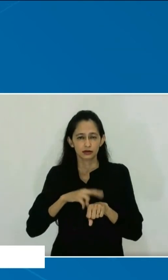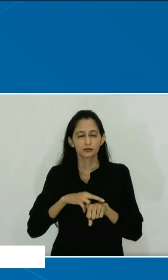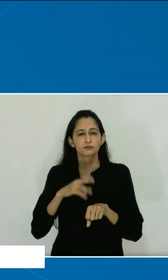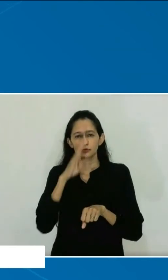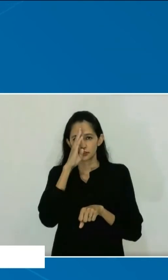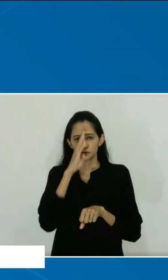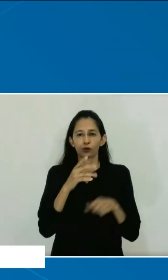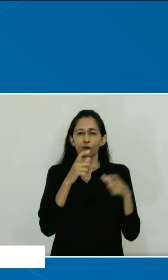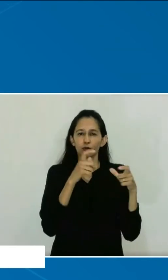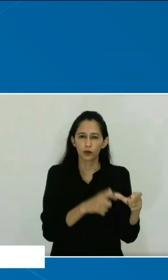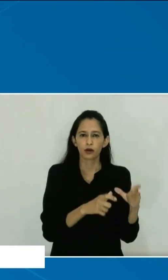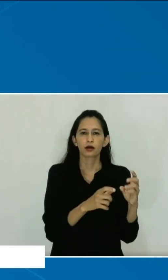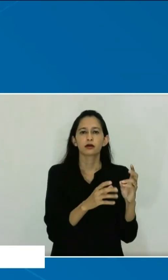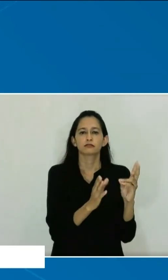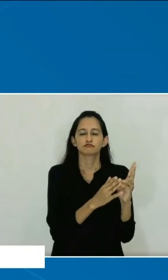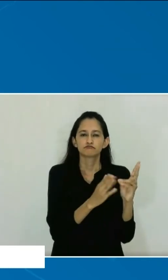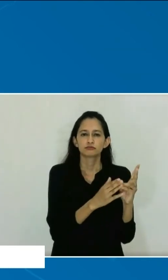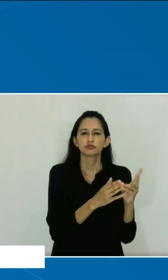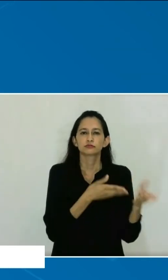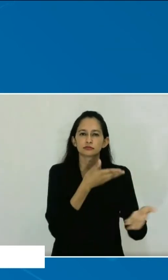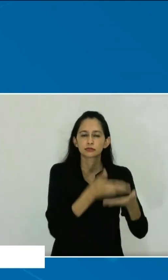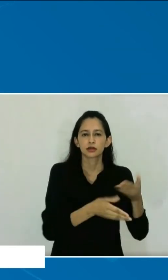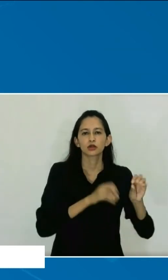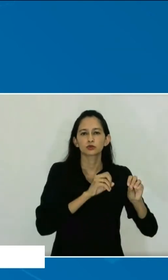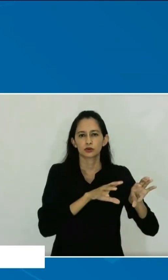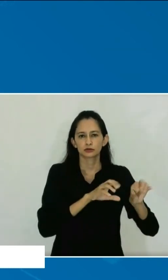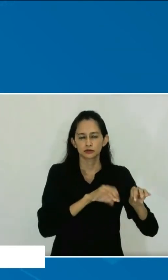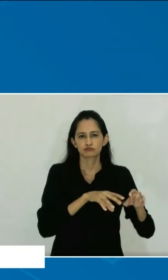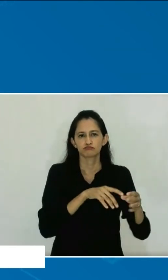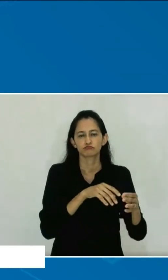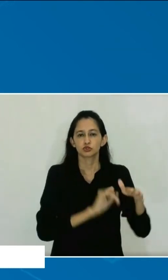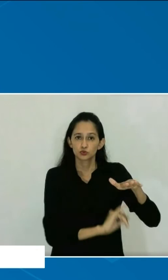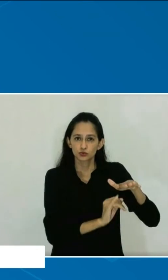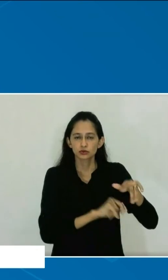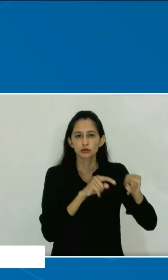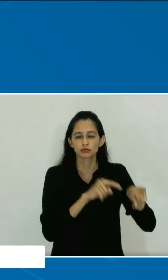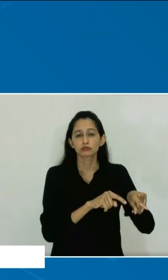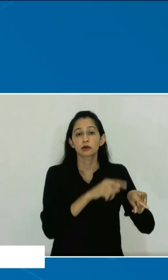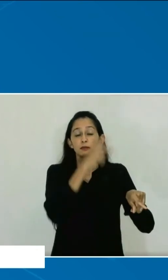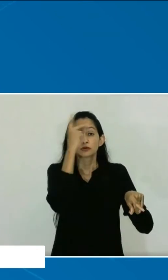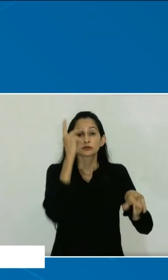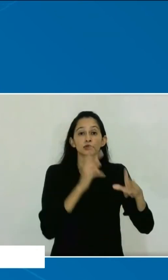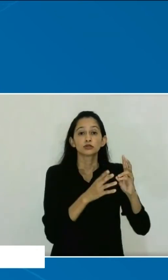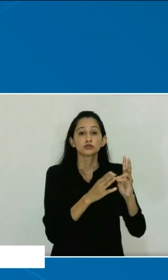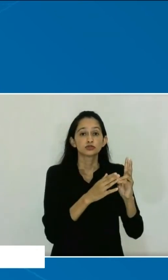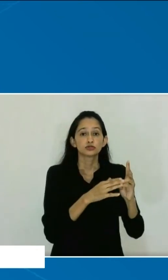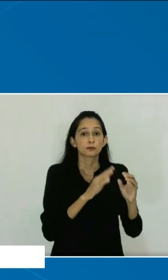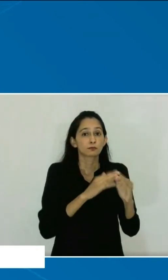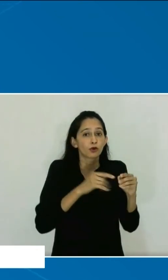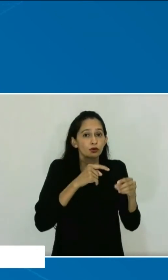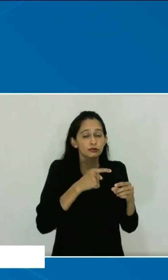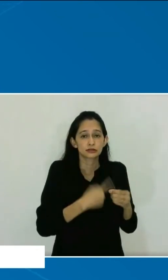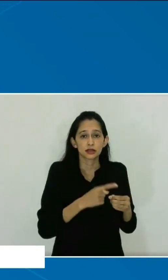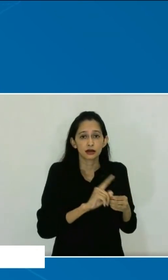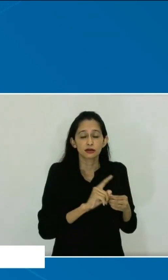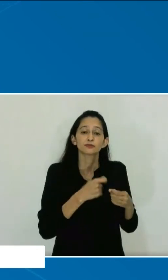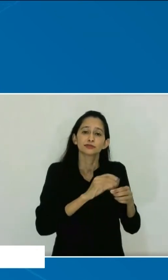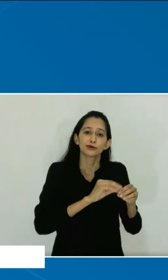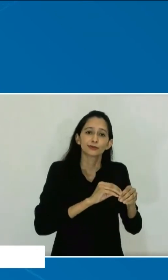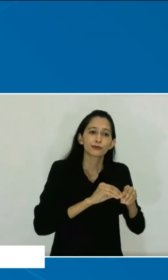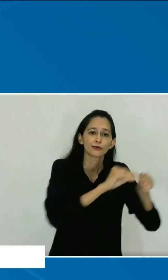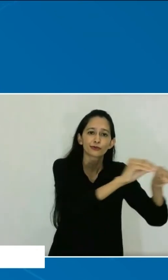país, que é o Instituto Siquirã, onde muitas dessas comunidades moram em aldeias. E eles têm que se deslocar para